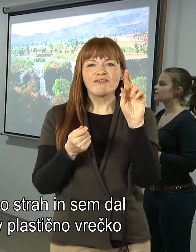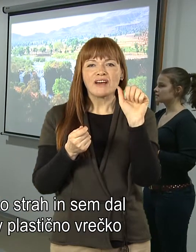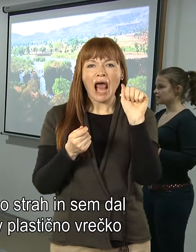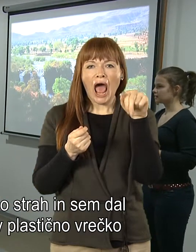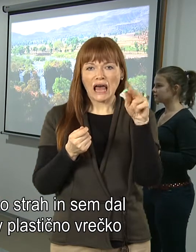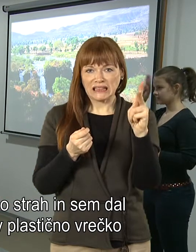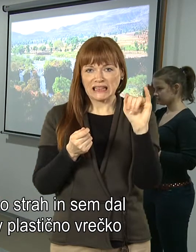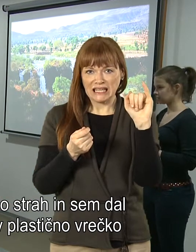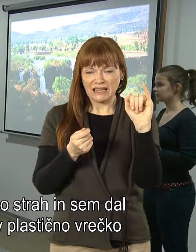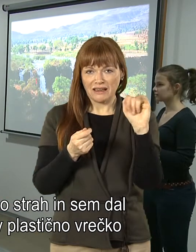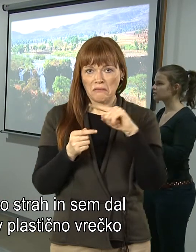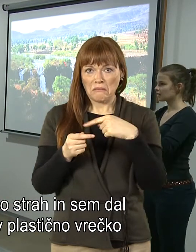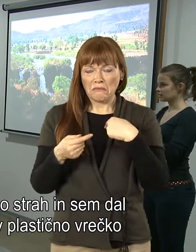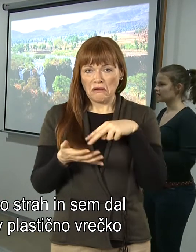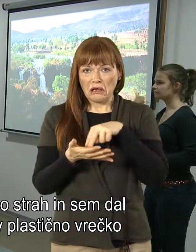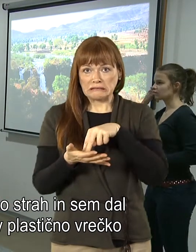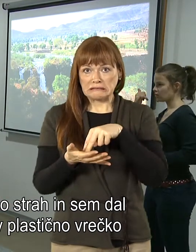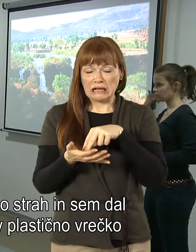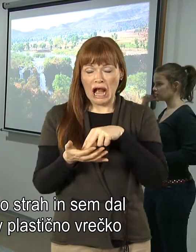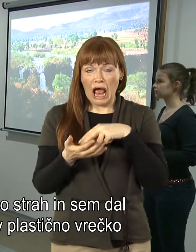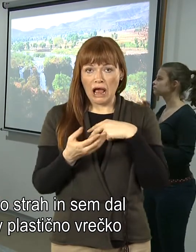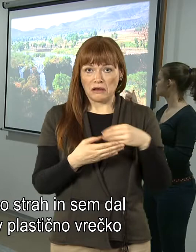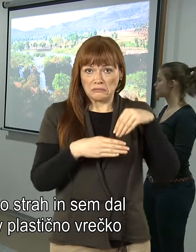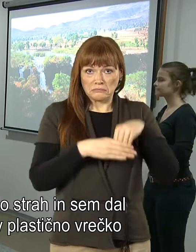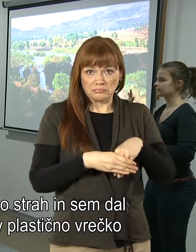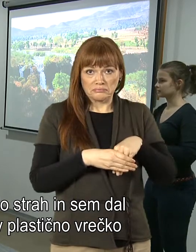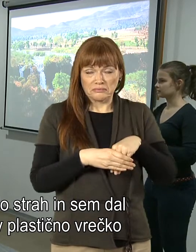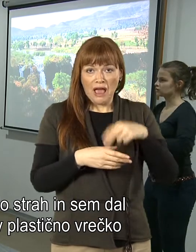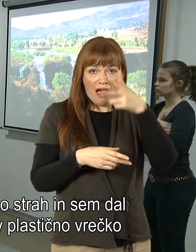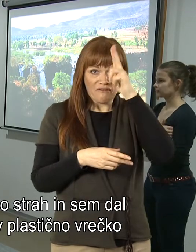pa strah, sem pa čisto francoske franke noter dal